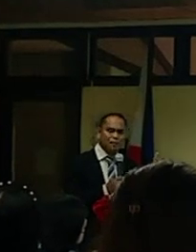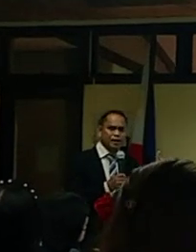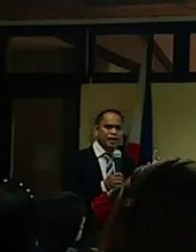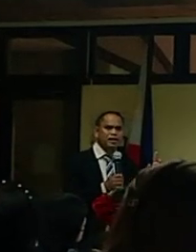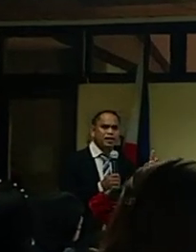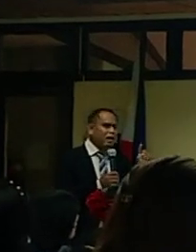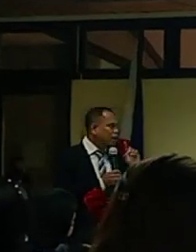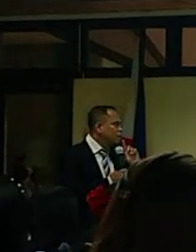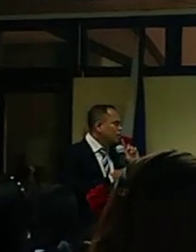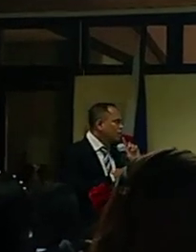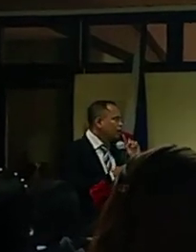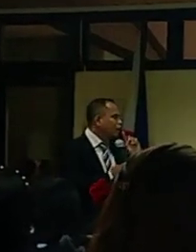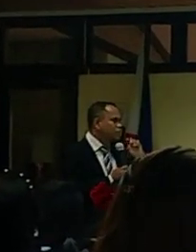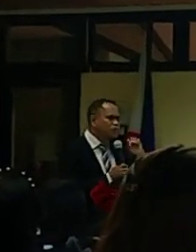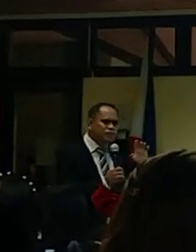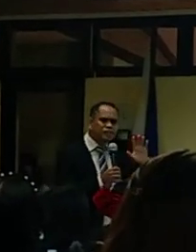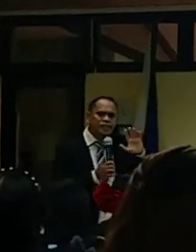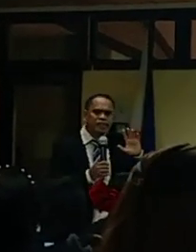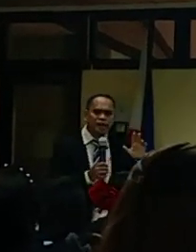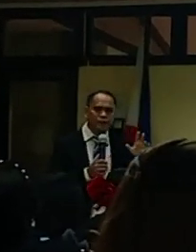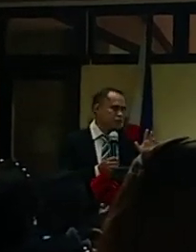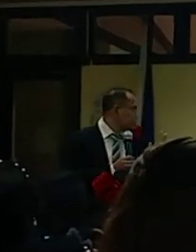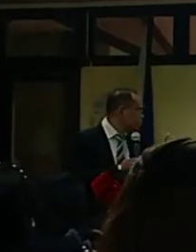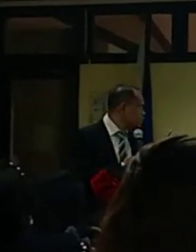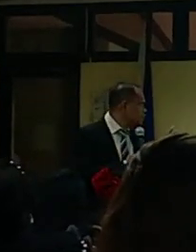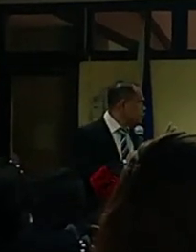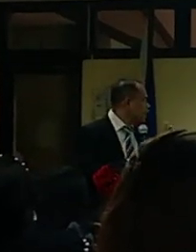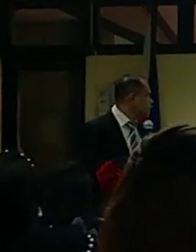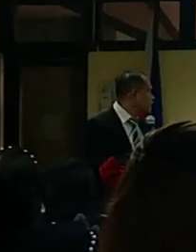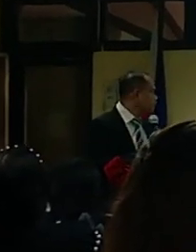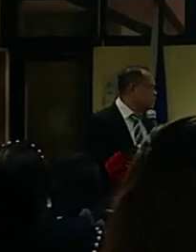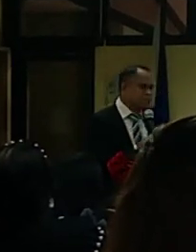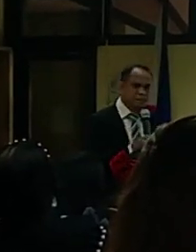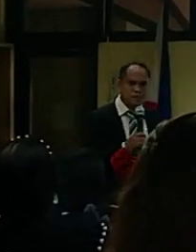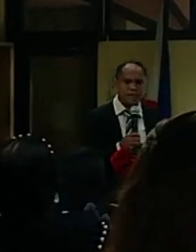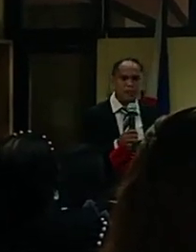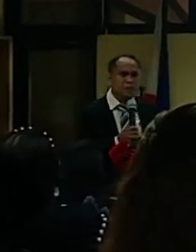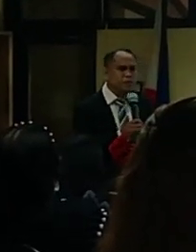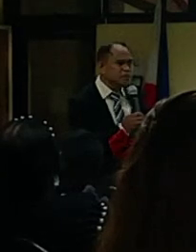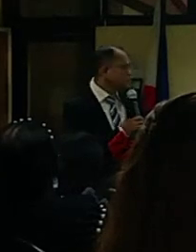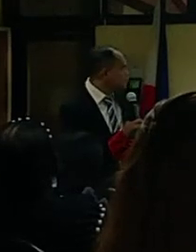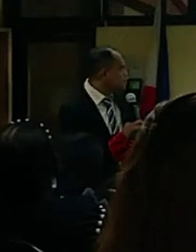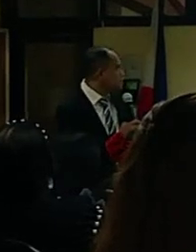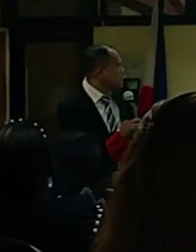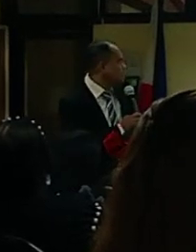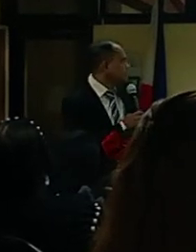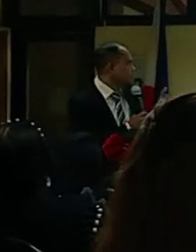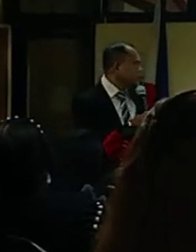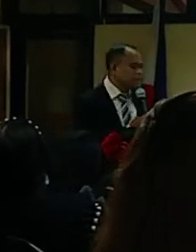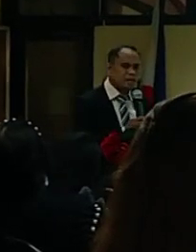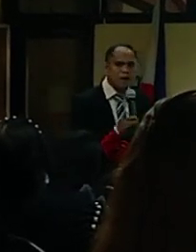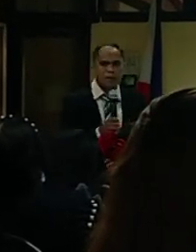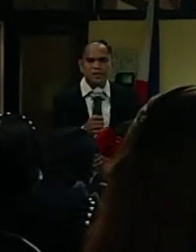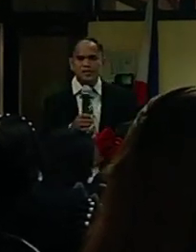ba using sign language to our deaf learners if we will use them in our